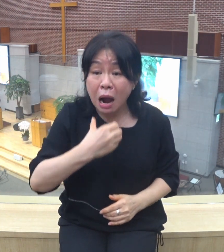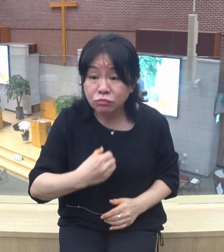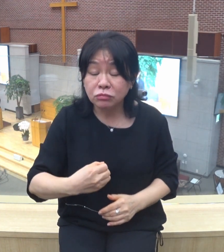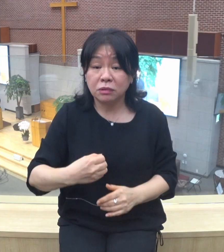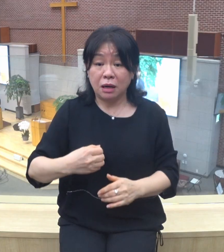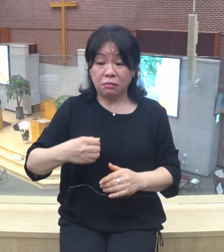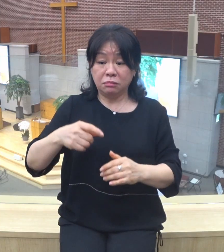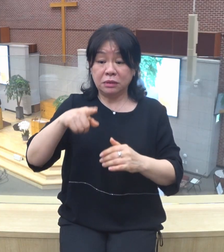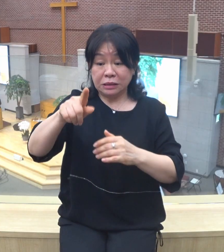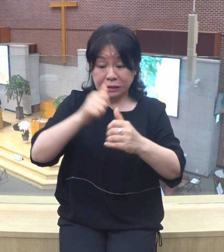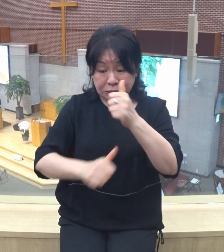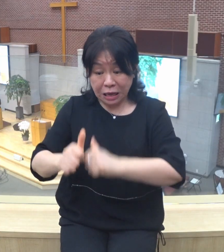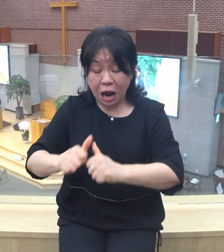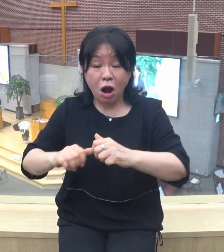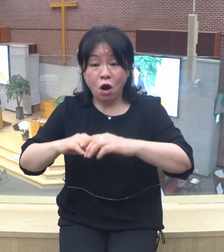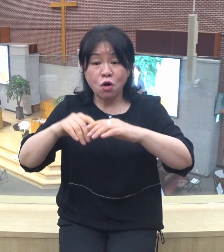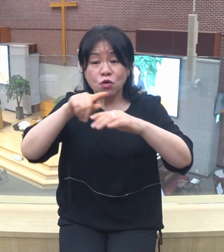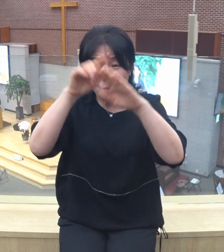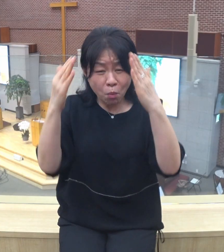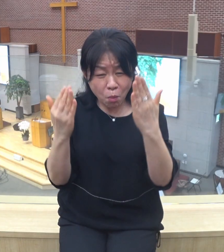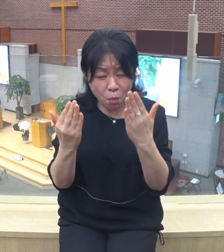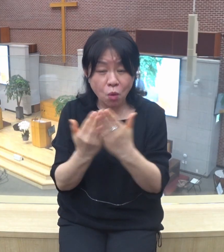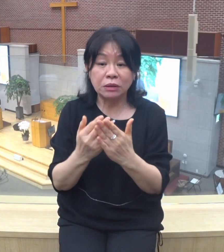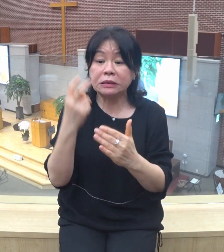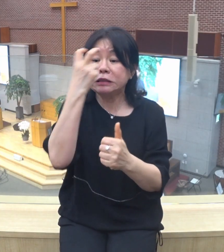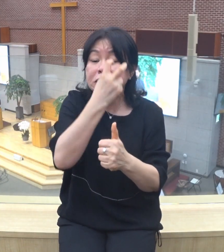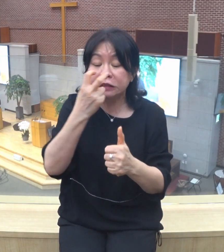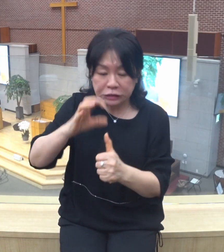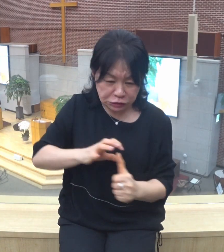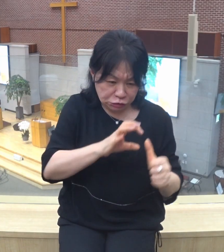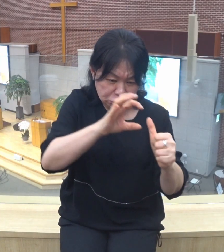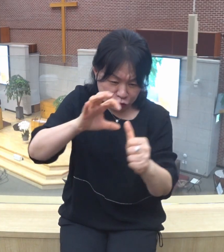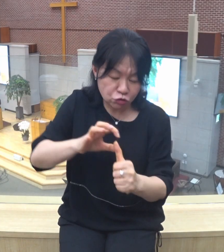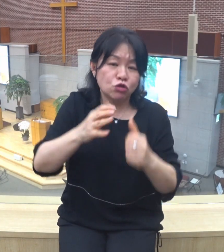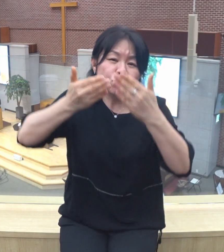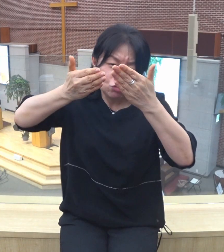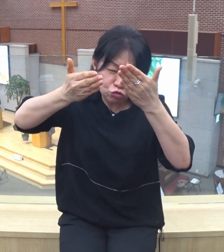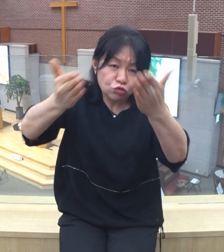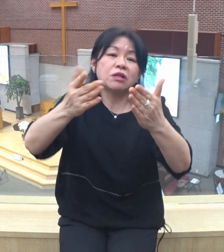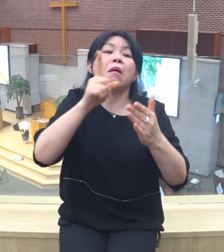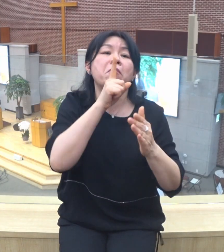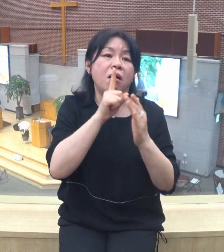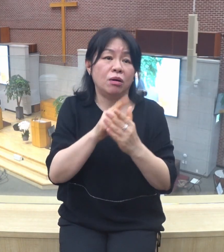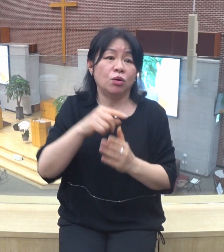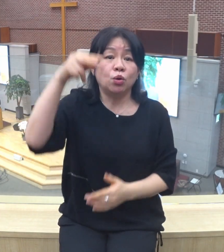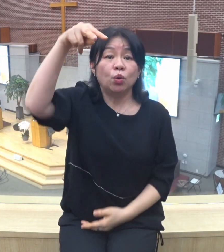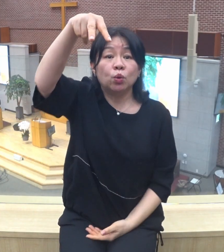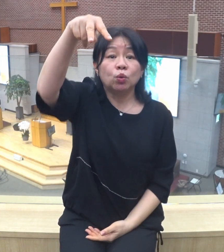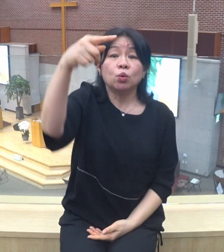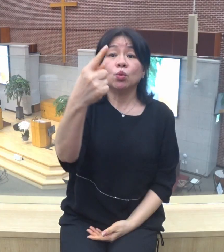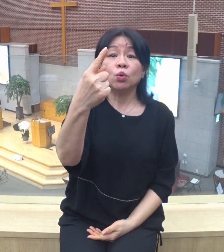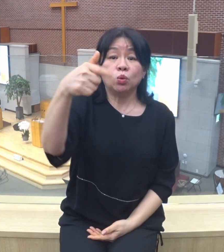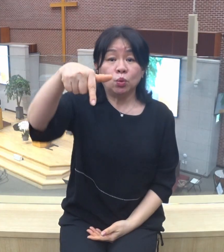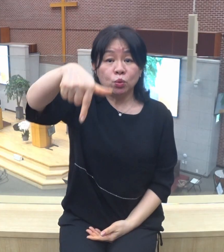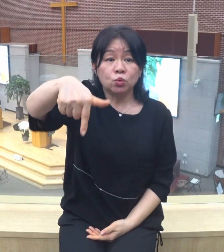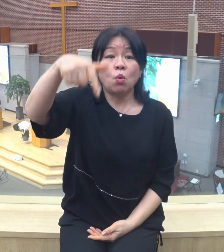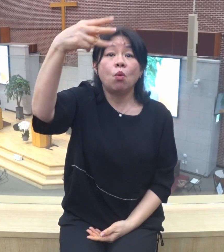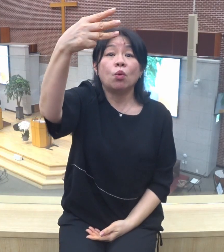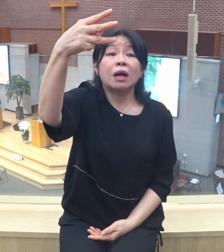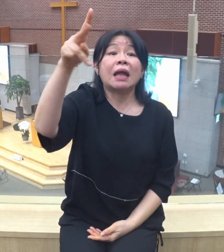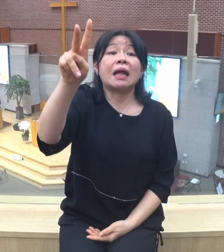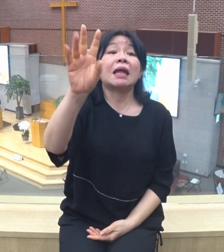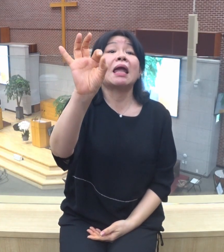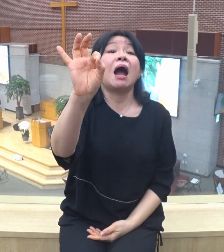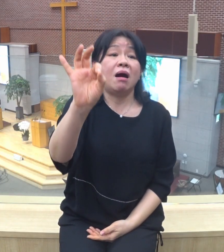대한 언약대로 이스라엘 하나님으로 이스라엘을 지켜주셨습니다. 속량물은 붙잡힌 사람을 자유롭게 하기